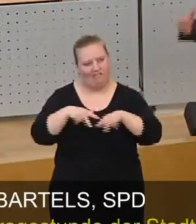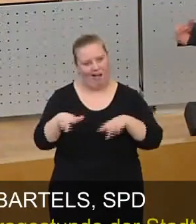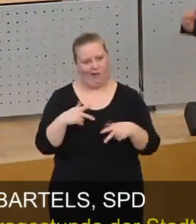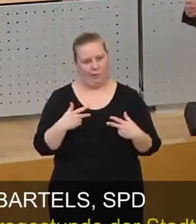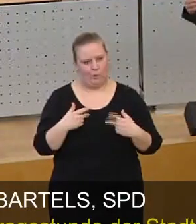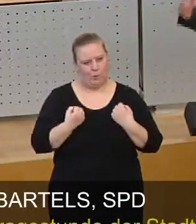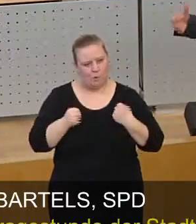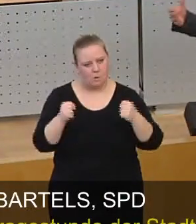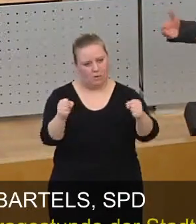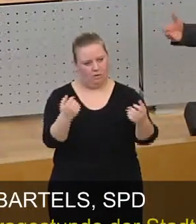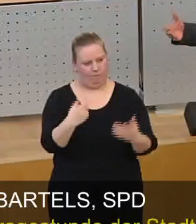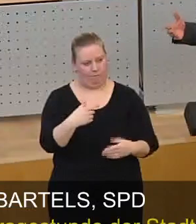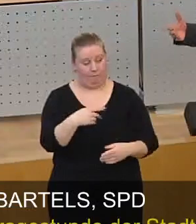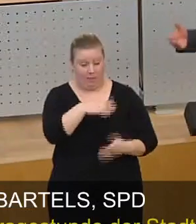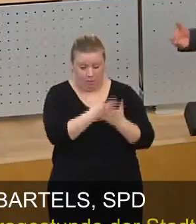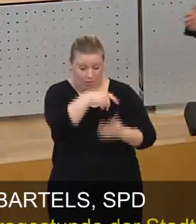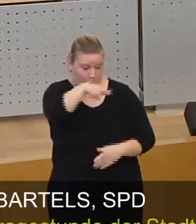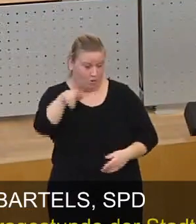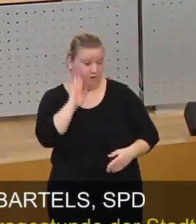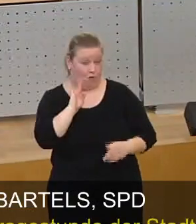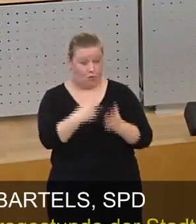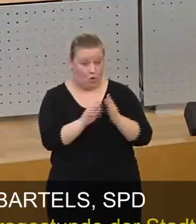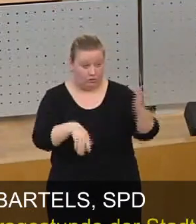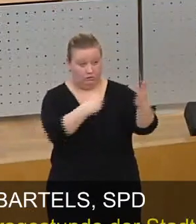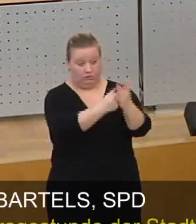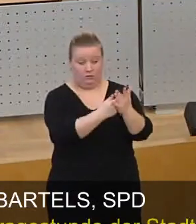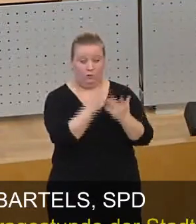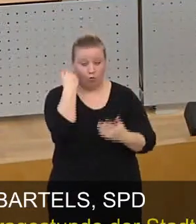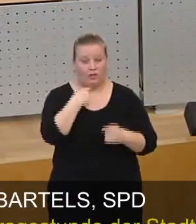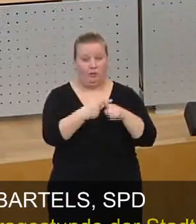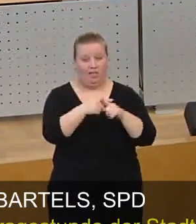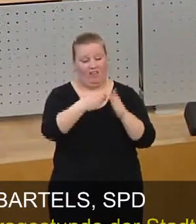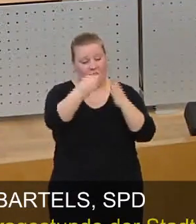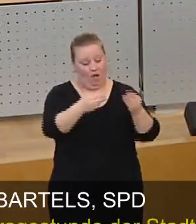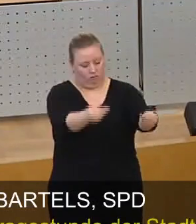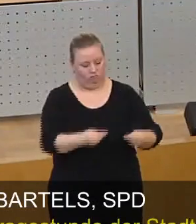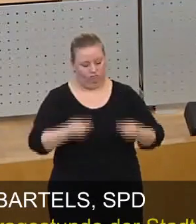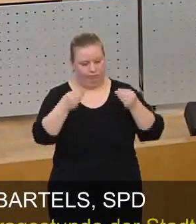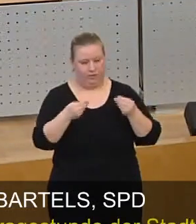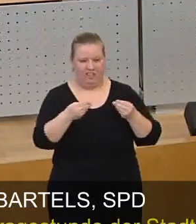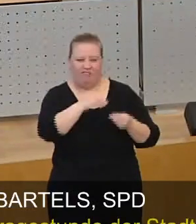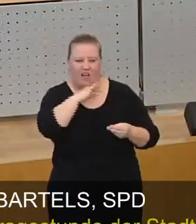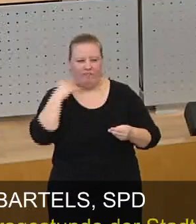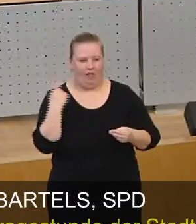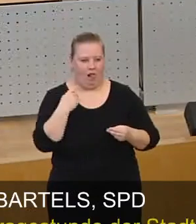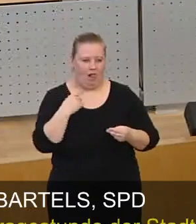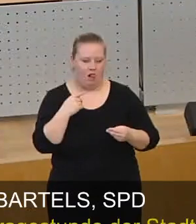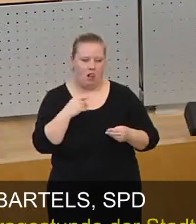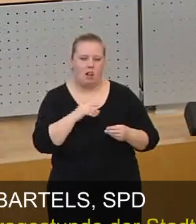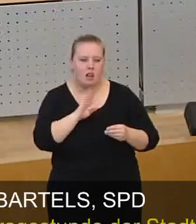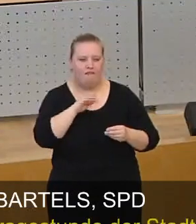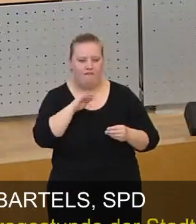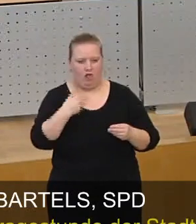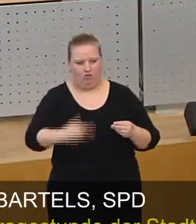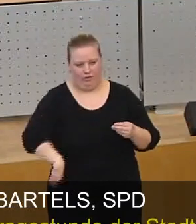die Bürger, die Wohnkosten erstattet bekommt, auffordert, den Mietvertrag vorzulegen, weil bekannt ist, dass sehr viel falsch gemacht wurde.